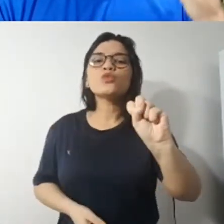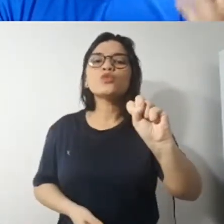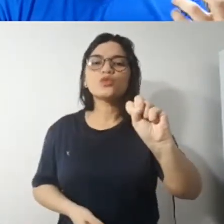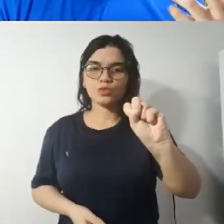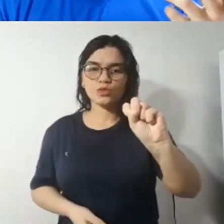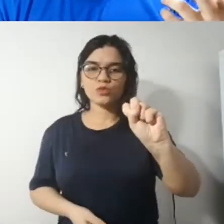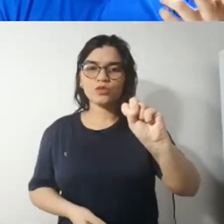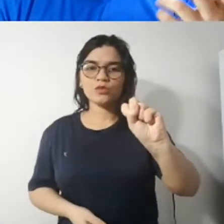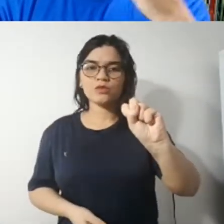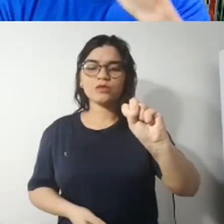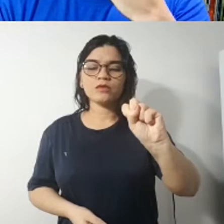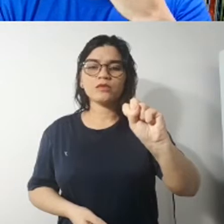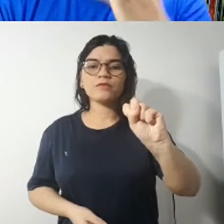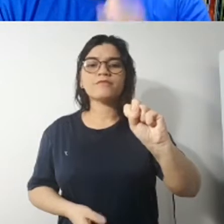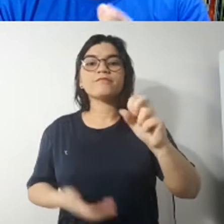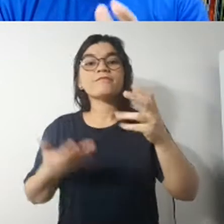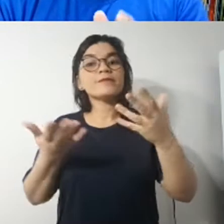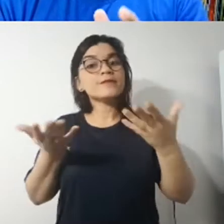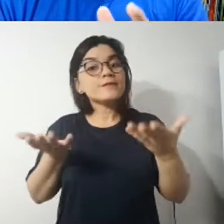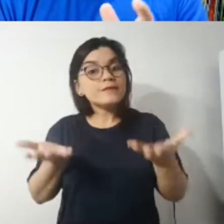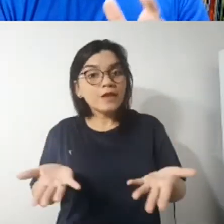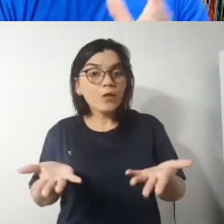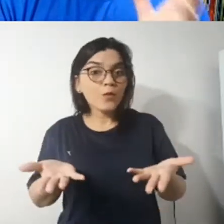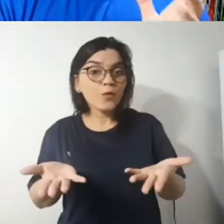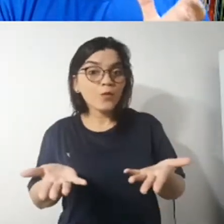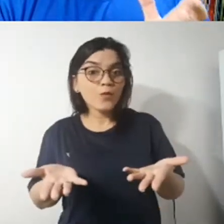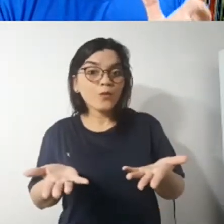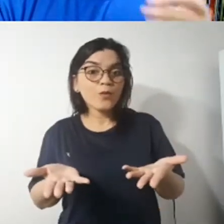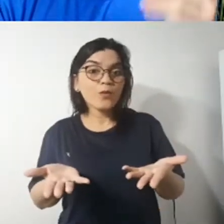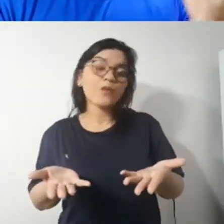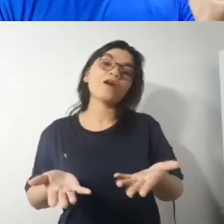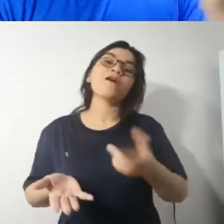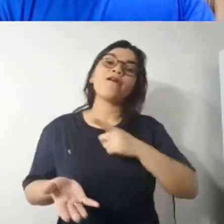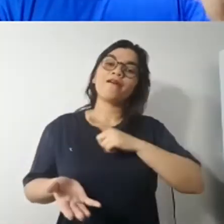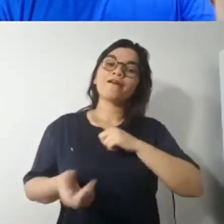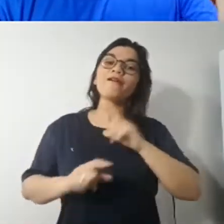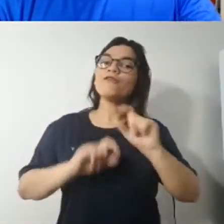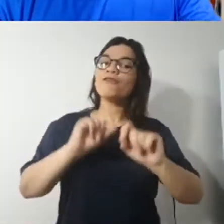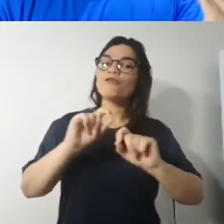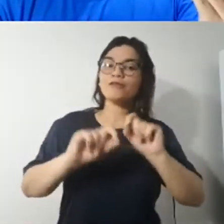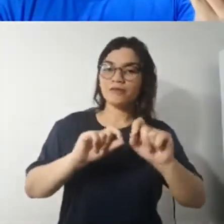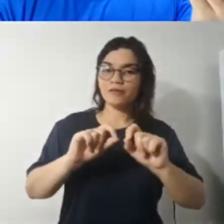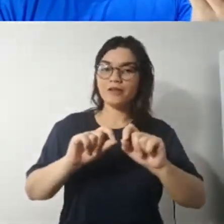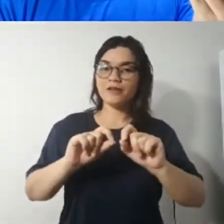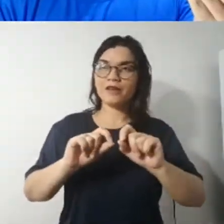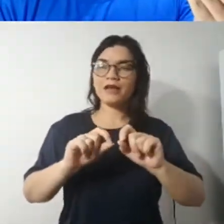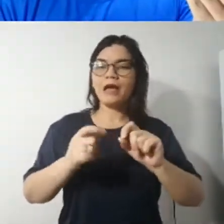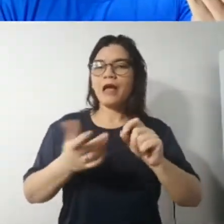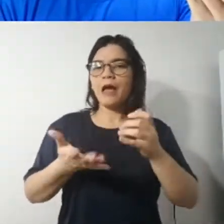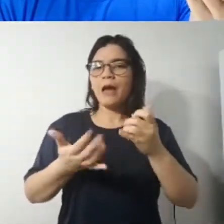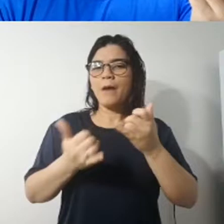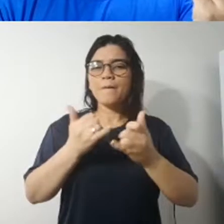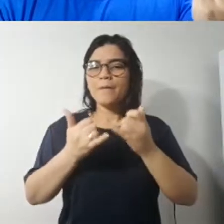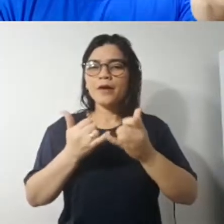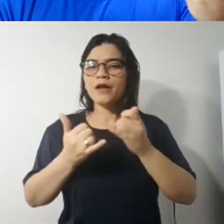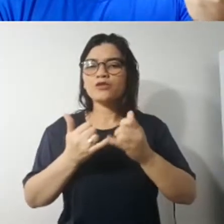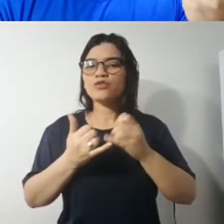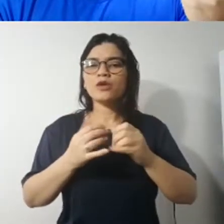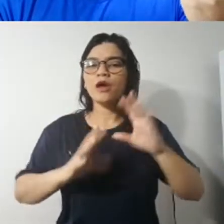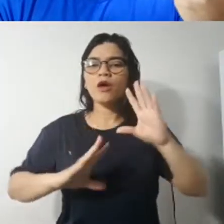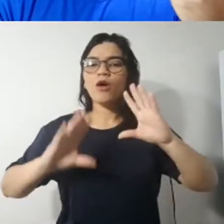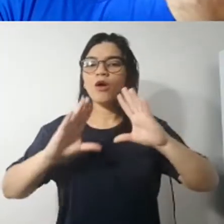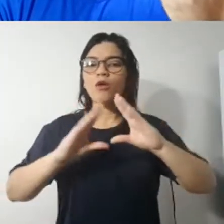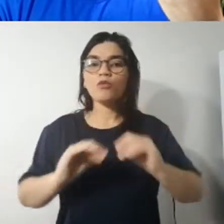finalmente, significando que agora ele dará uma conclusão do seu ensino e como se fosse